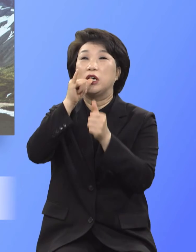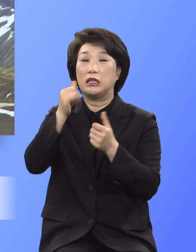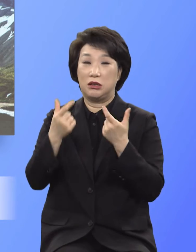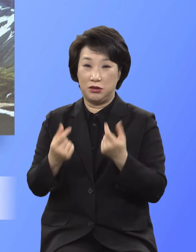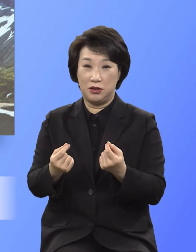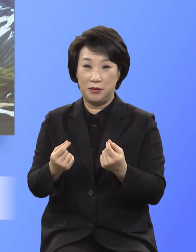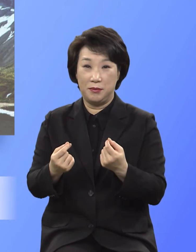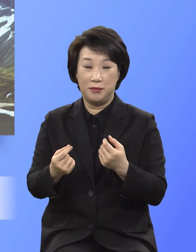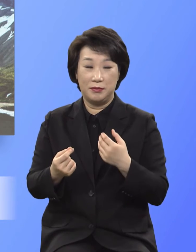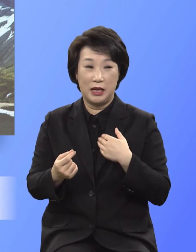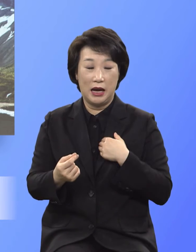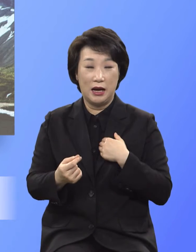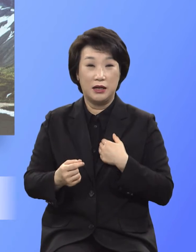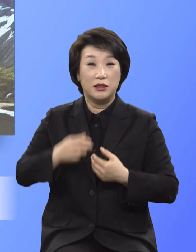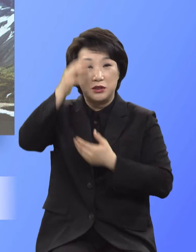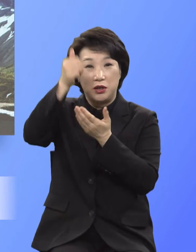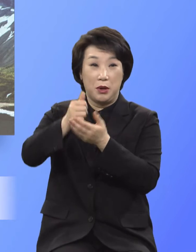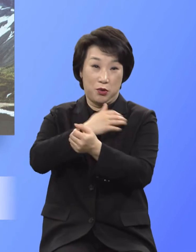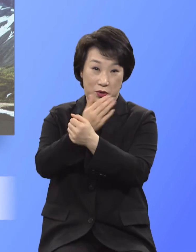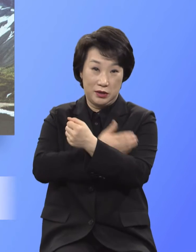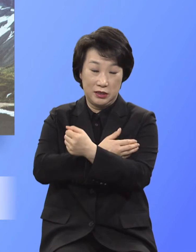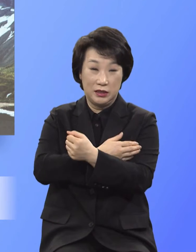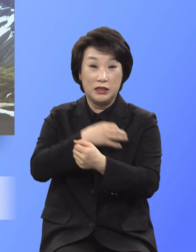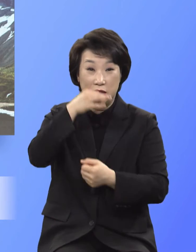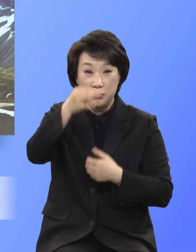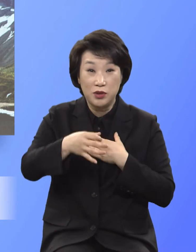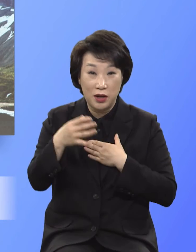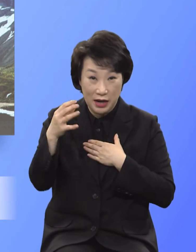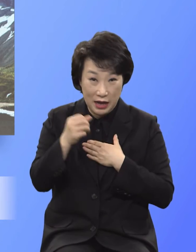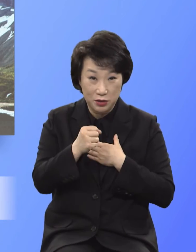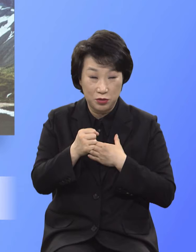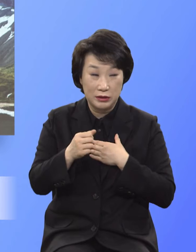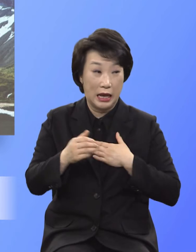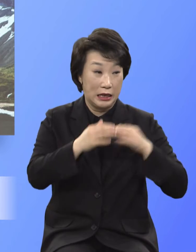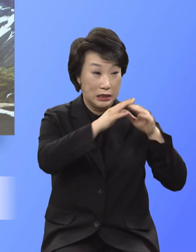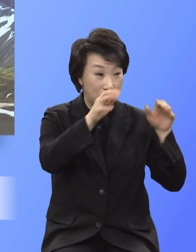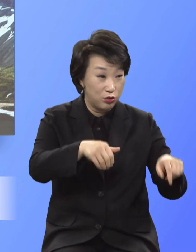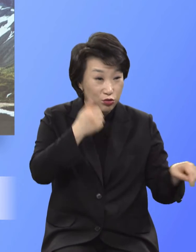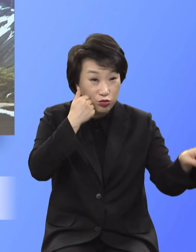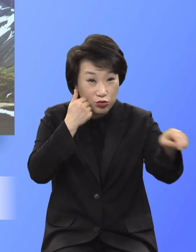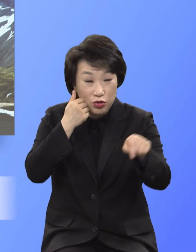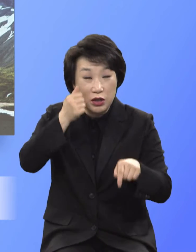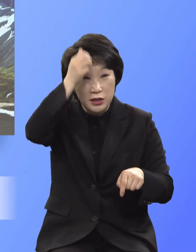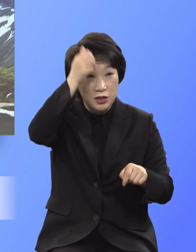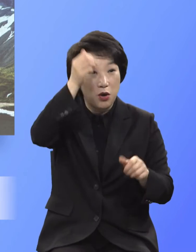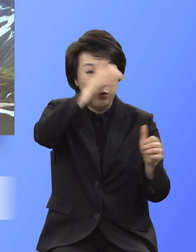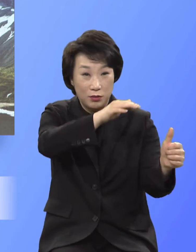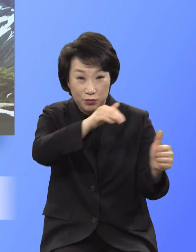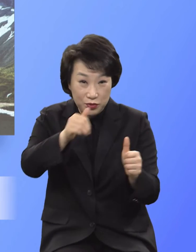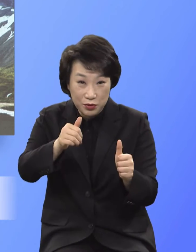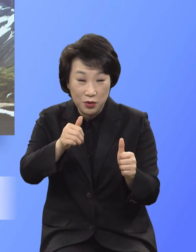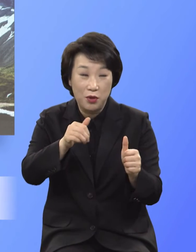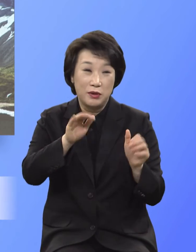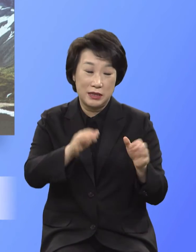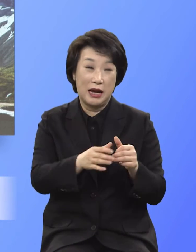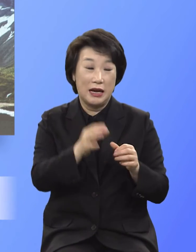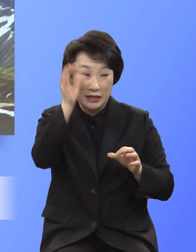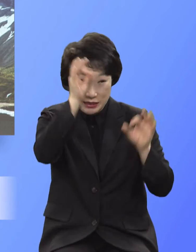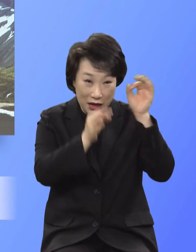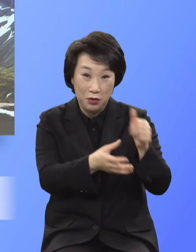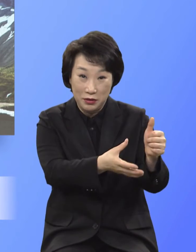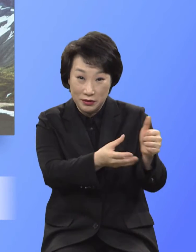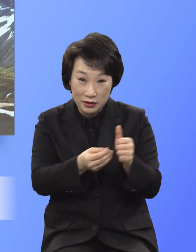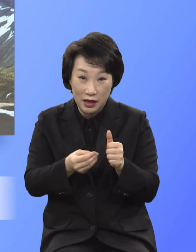구원했듯이 성령의 권능의 소리로 네 이웃의 영혼을 부르고